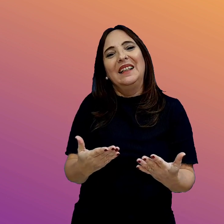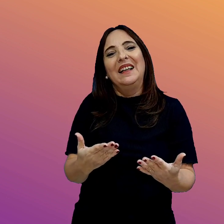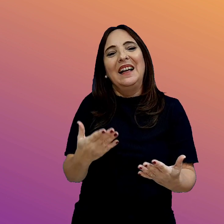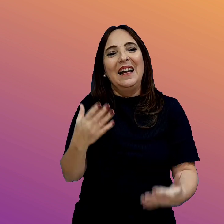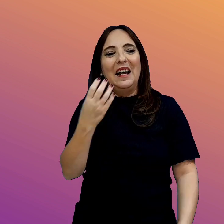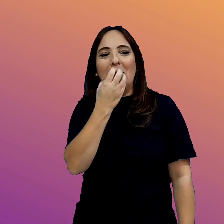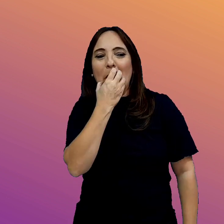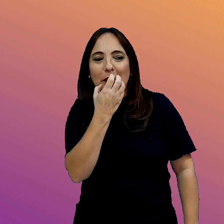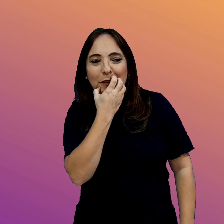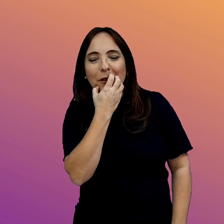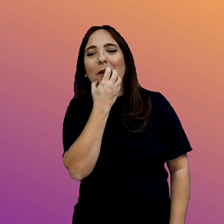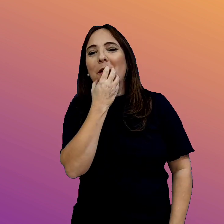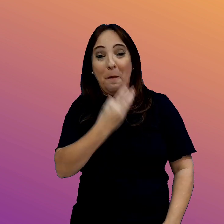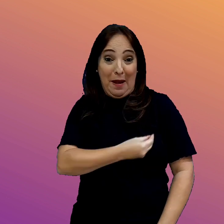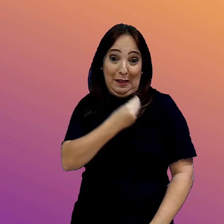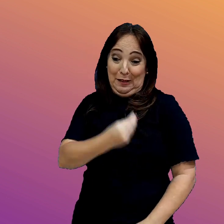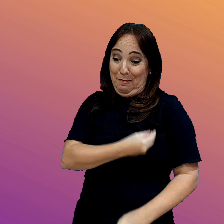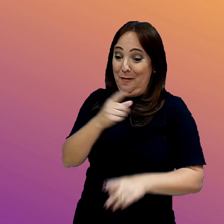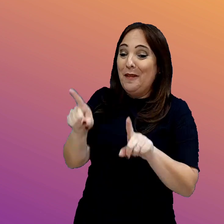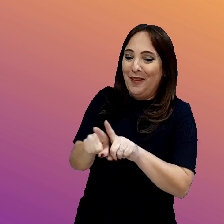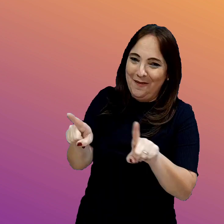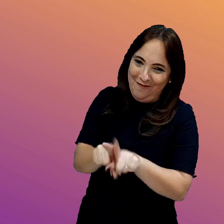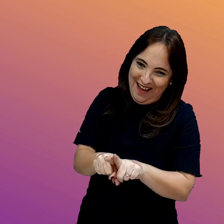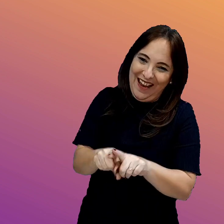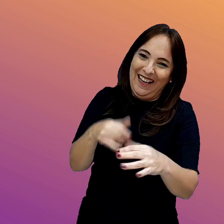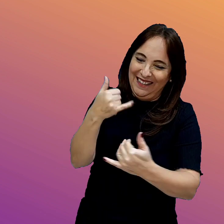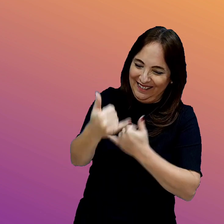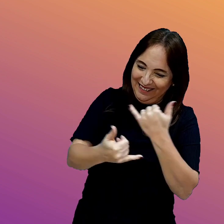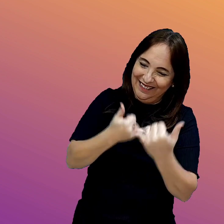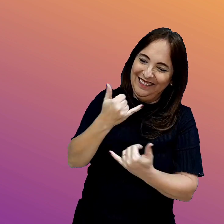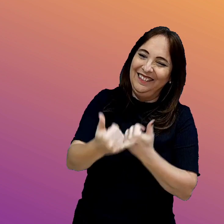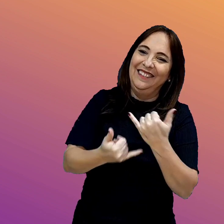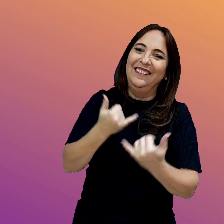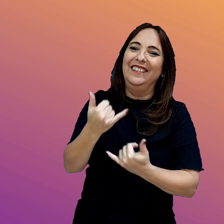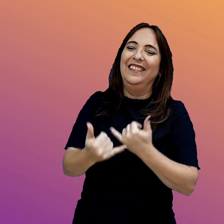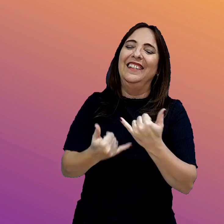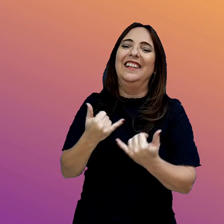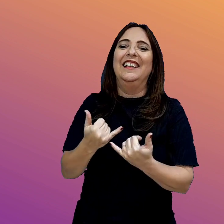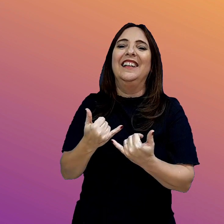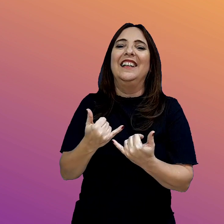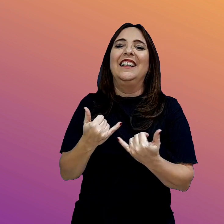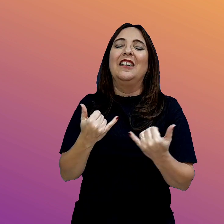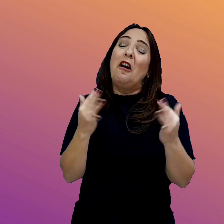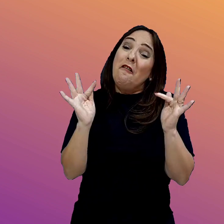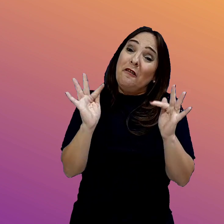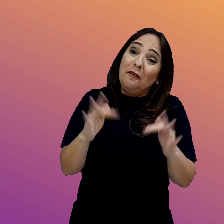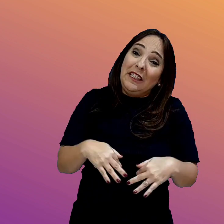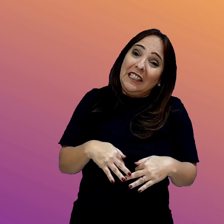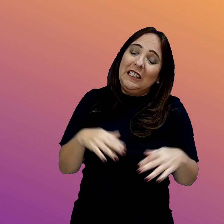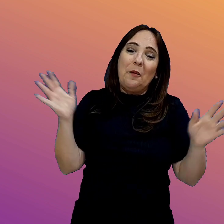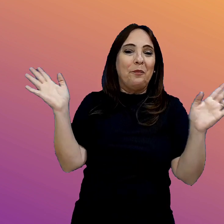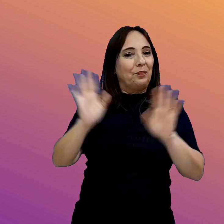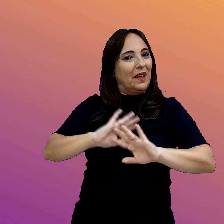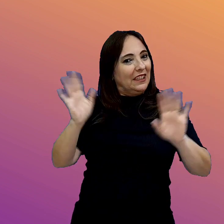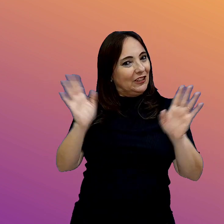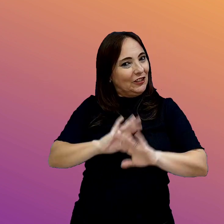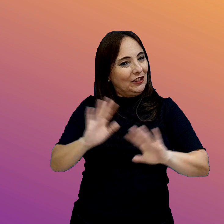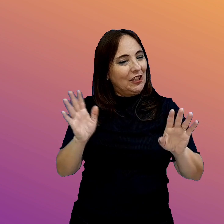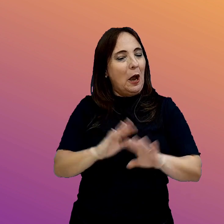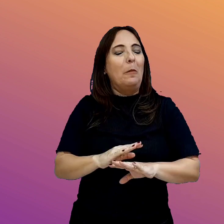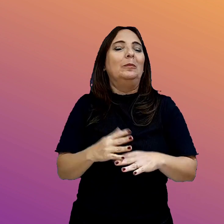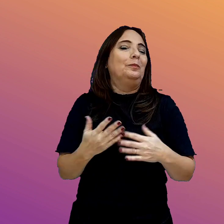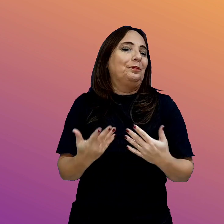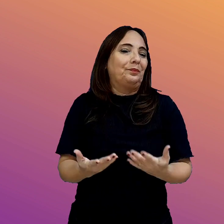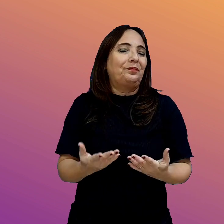participou atentamente. E a gente vai se despedindo por aqui também. Que Deus